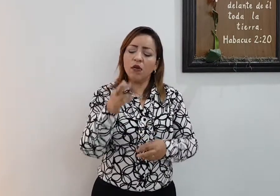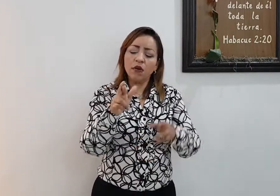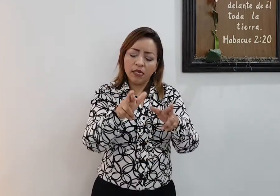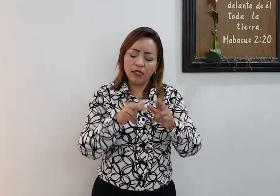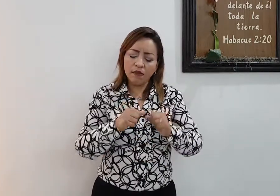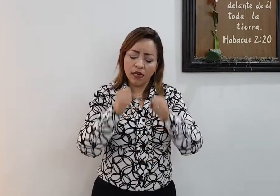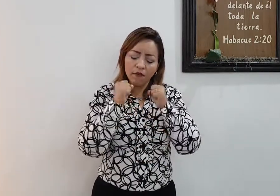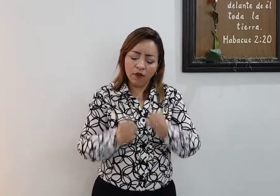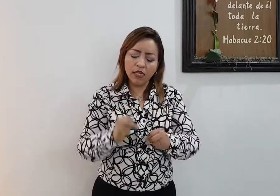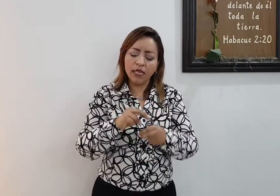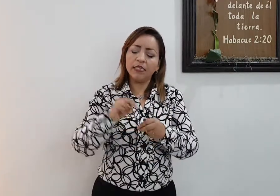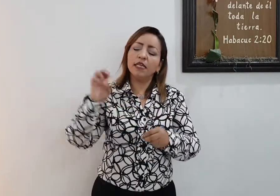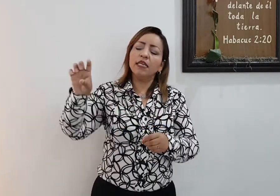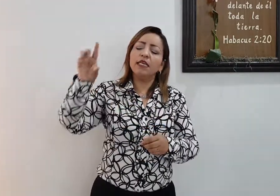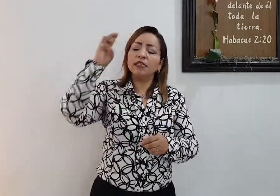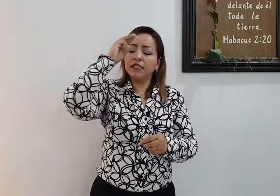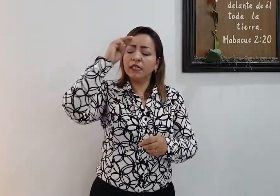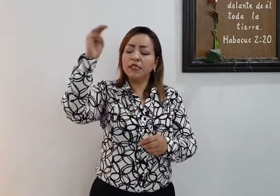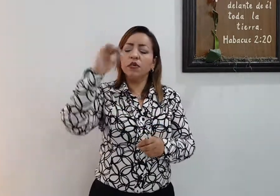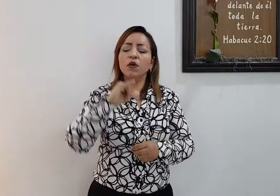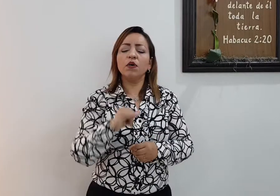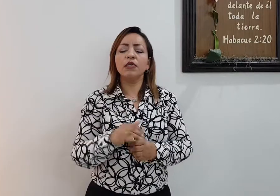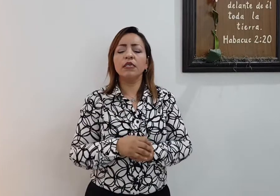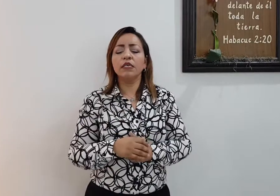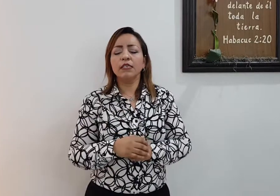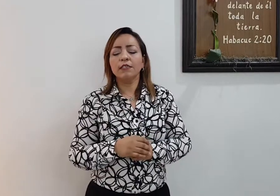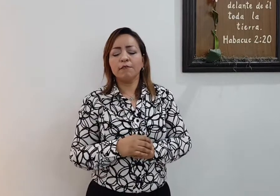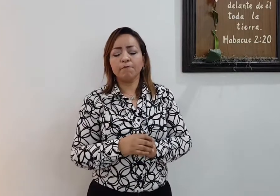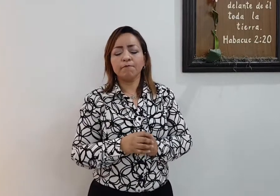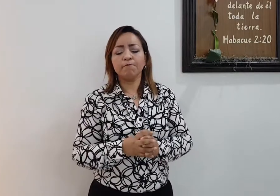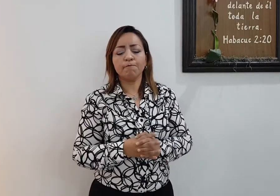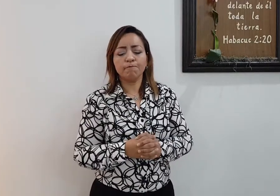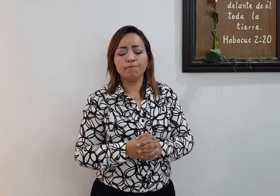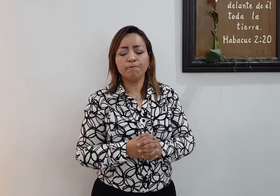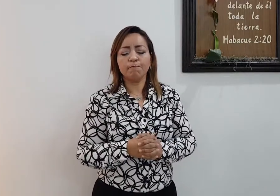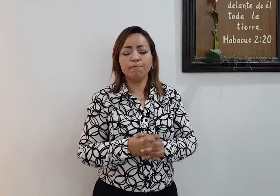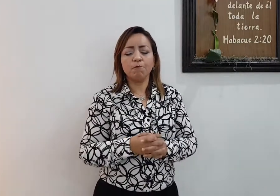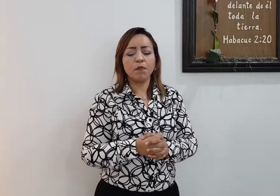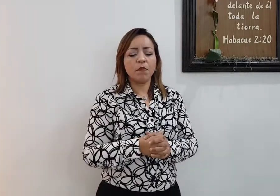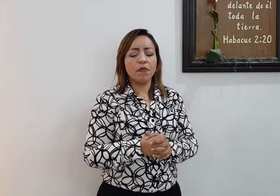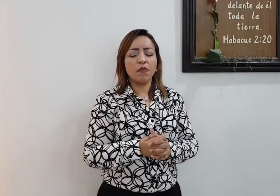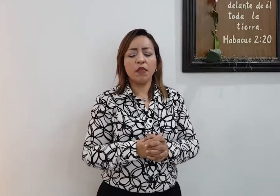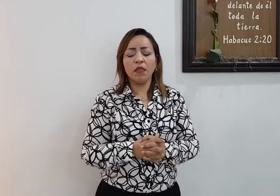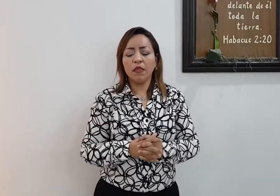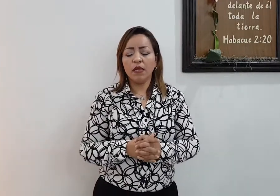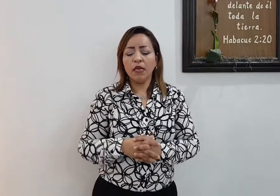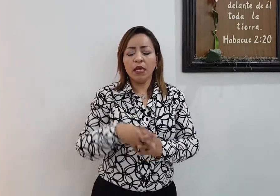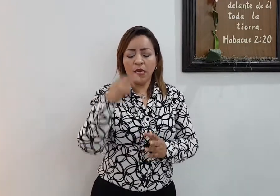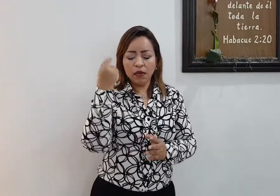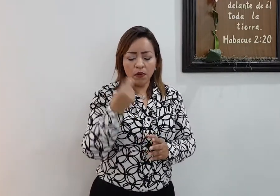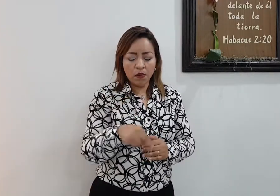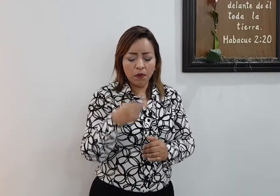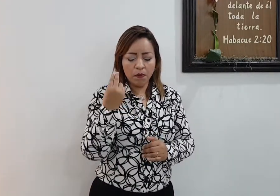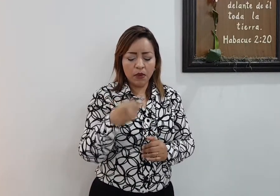pedirle entonces, hermano, que usted se ponga de pie si se quiere comprometer con el Señor a mejorar su vida de